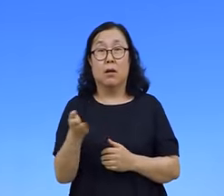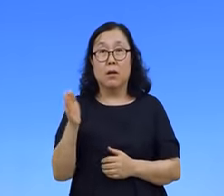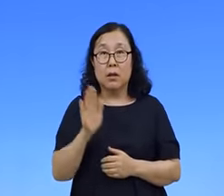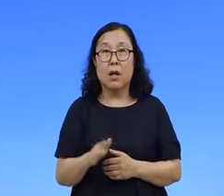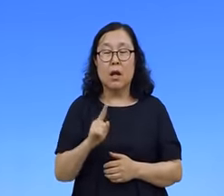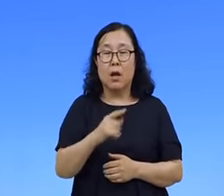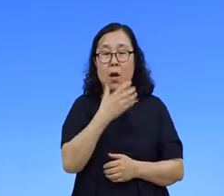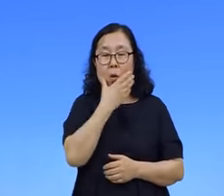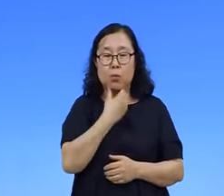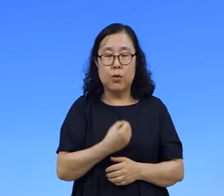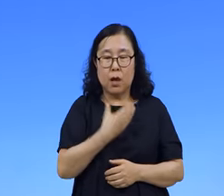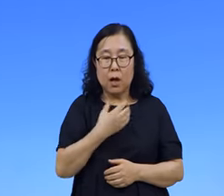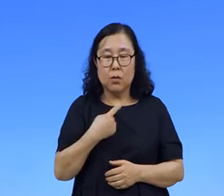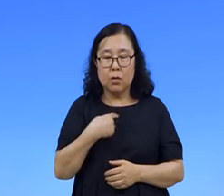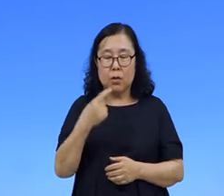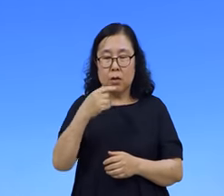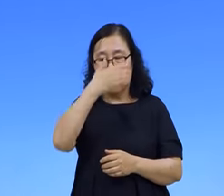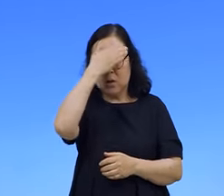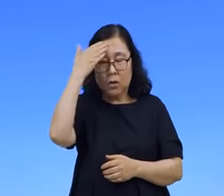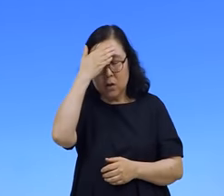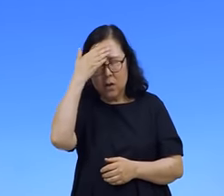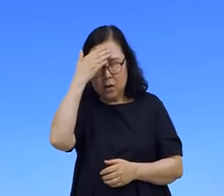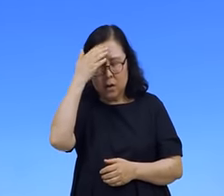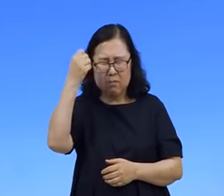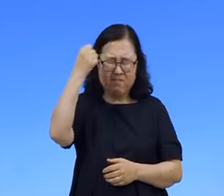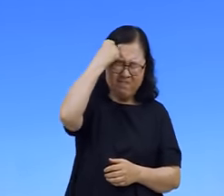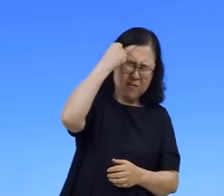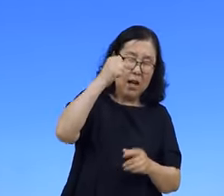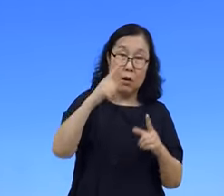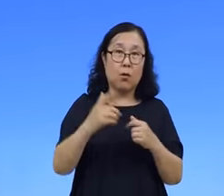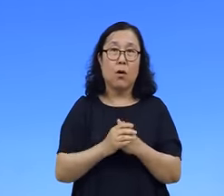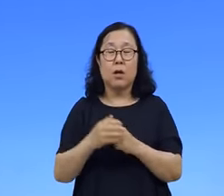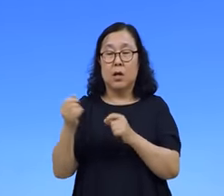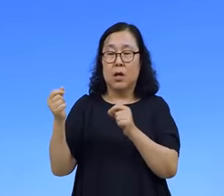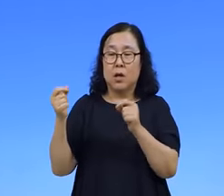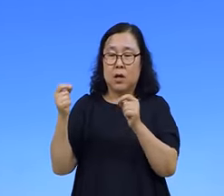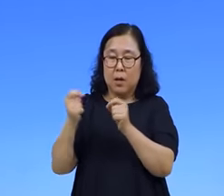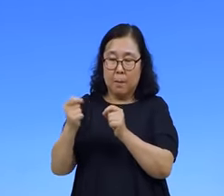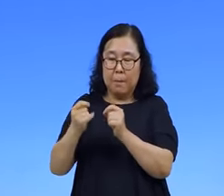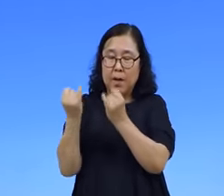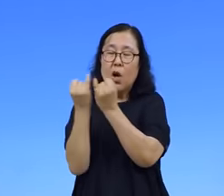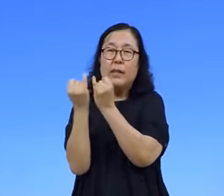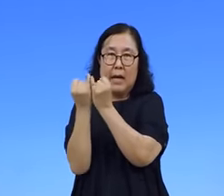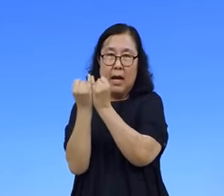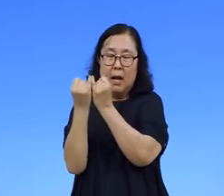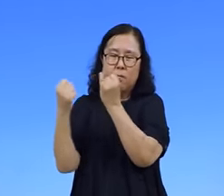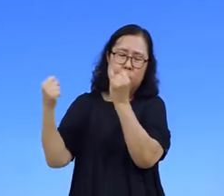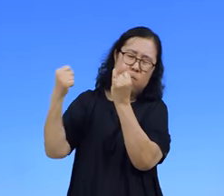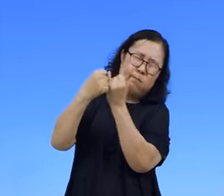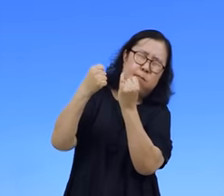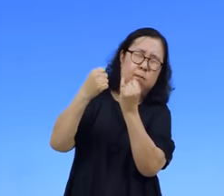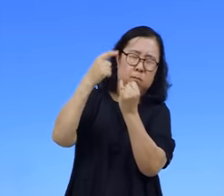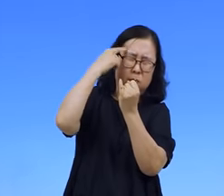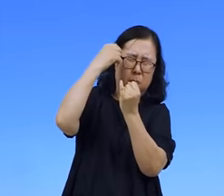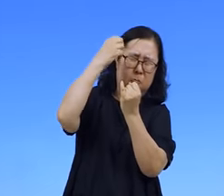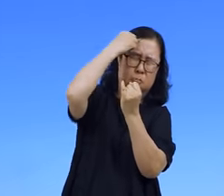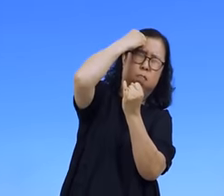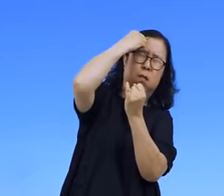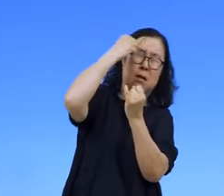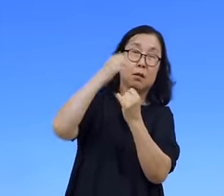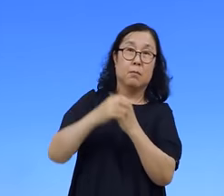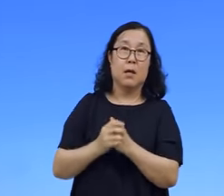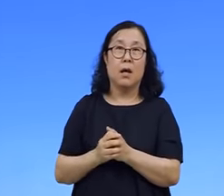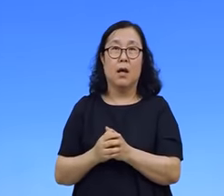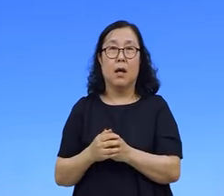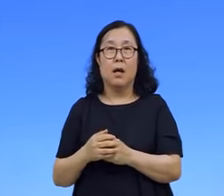근데 불행하게도 그 깐죽거리는 그 청년이 맞아야 되는데 그 옆에 아무 죄도 없는 어떤 아가씨가 맞은 거예요.